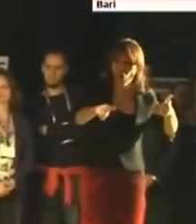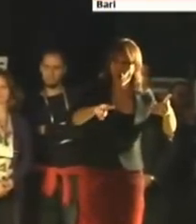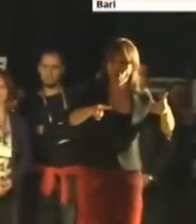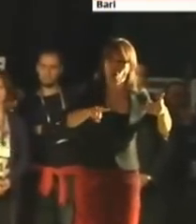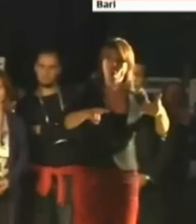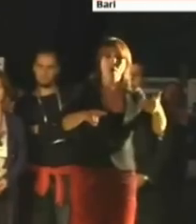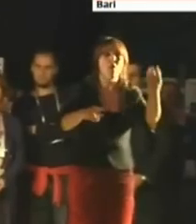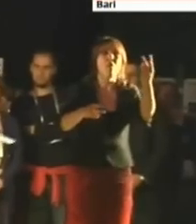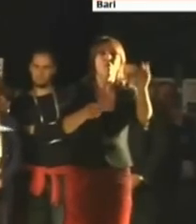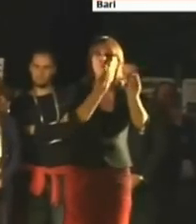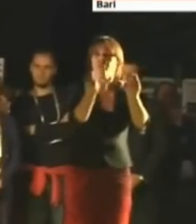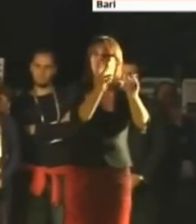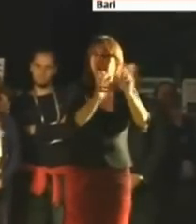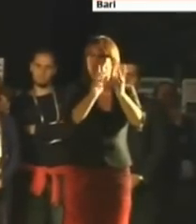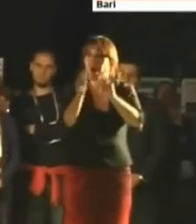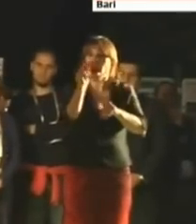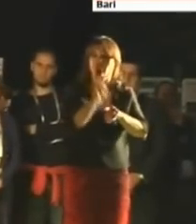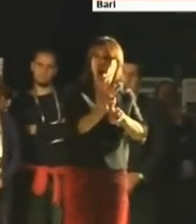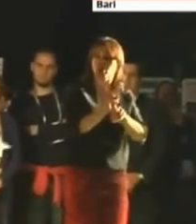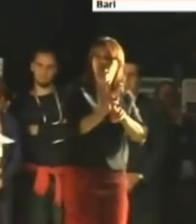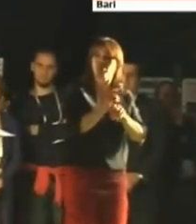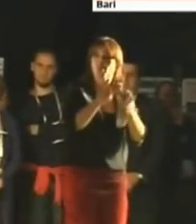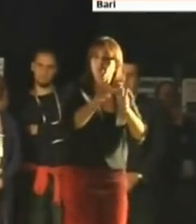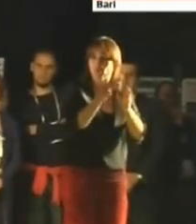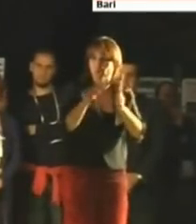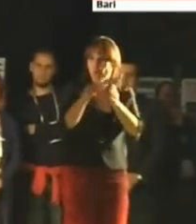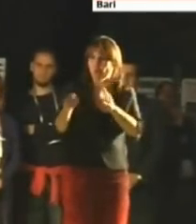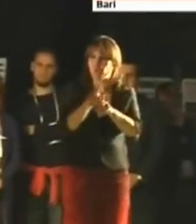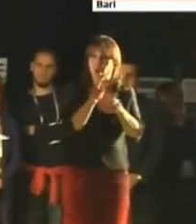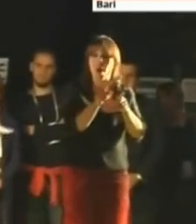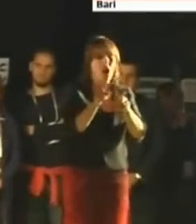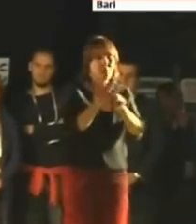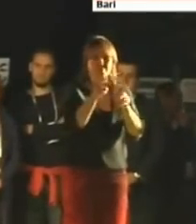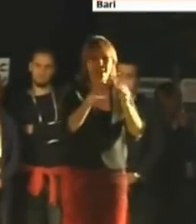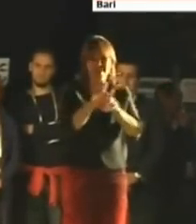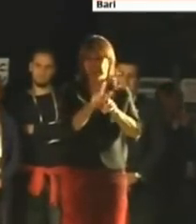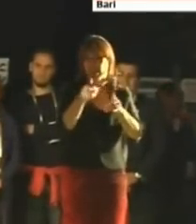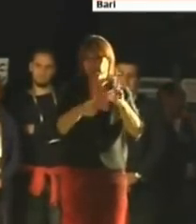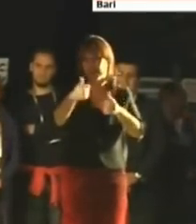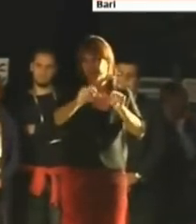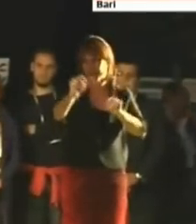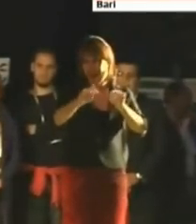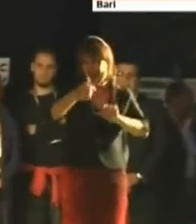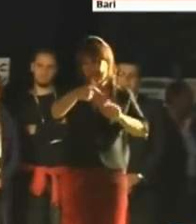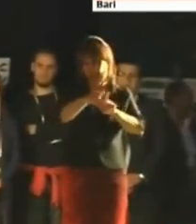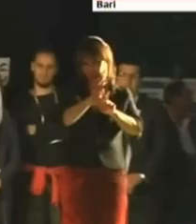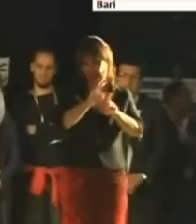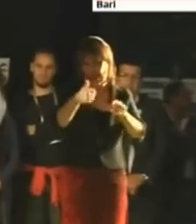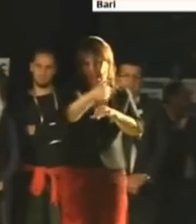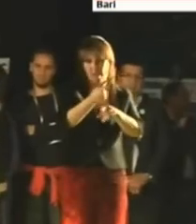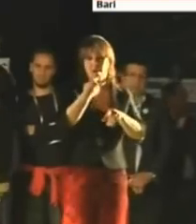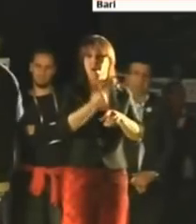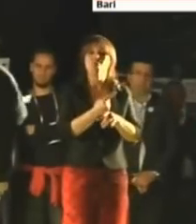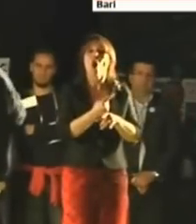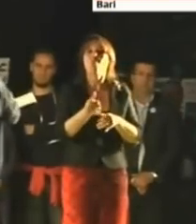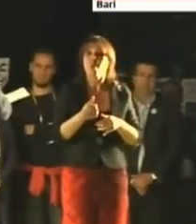ho votato. Tempo 10-8 minuti, non ho speso nulla e per la prima volta poi i 73